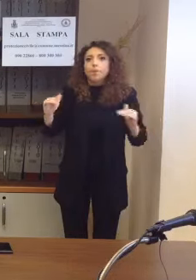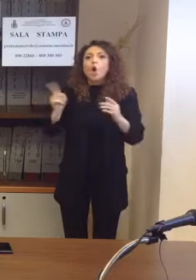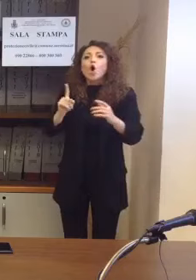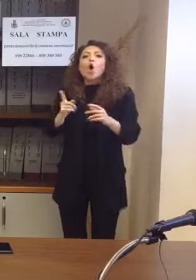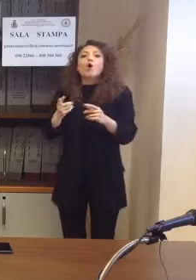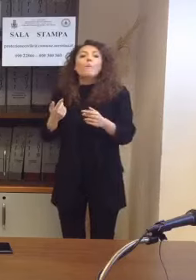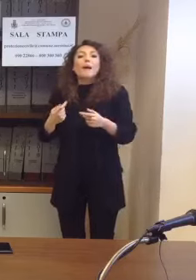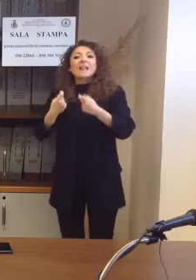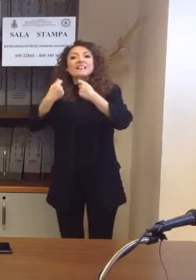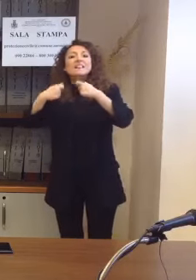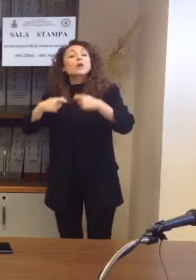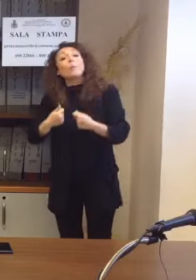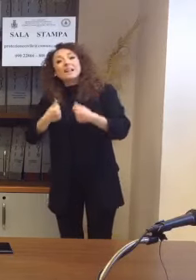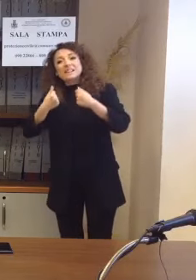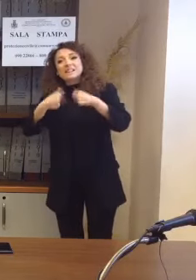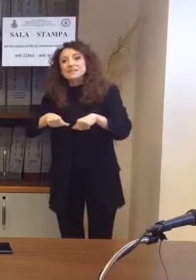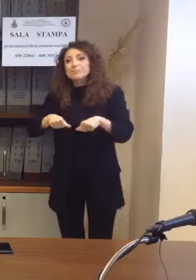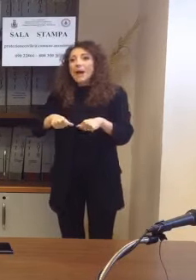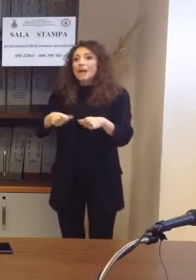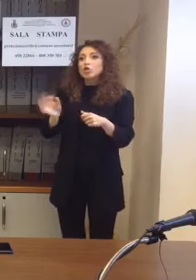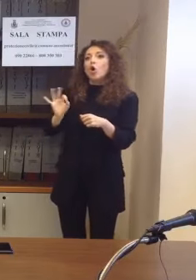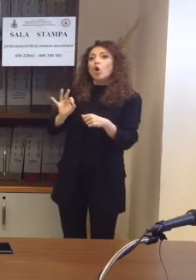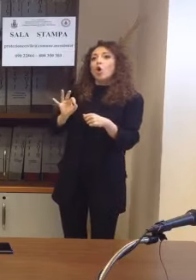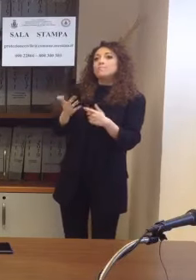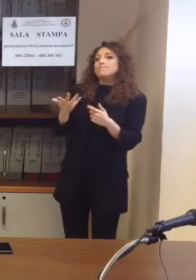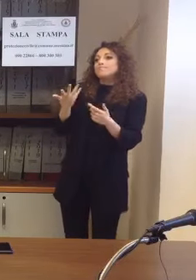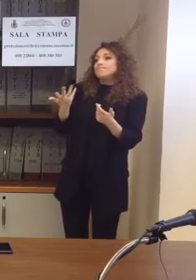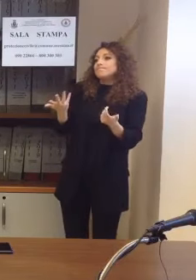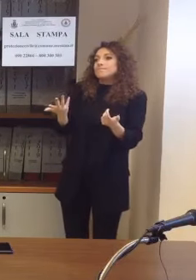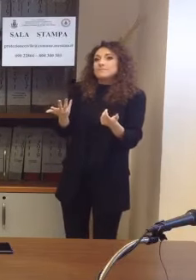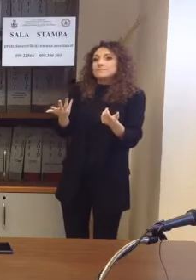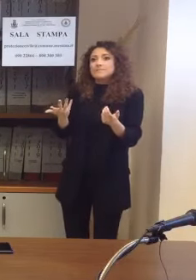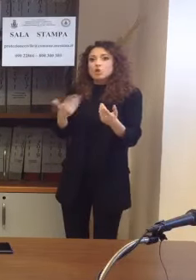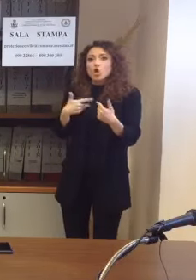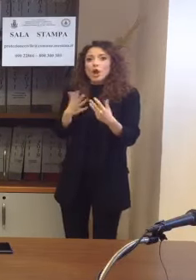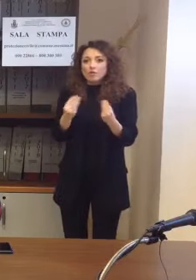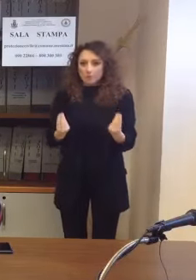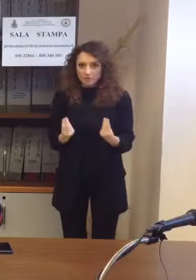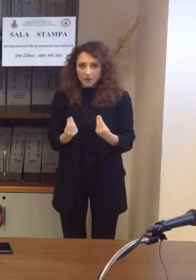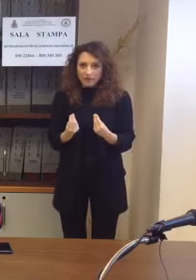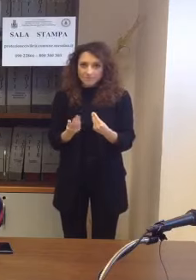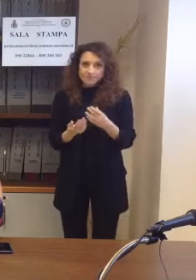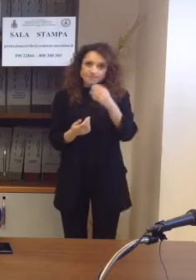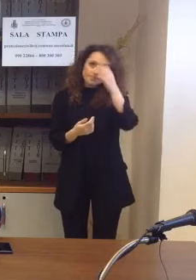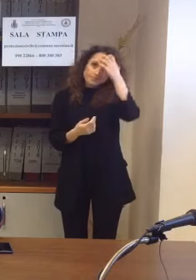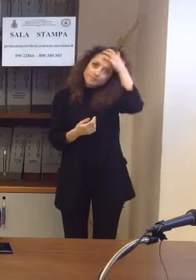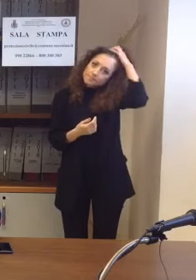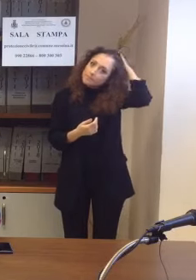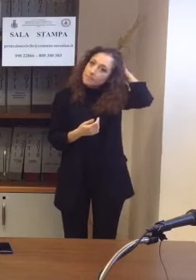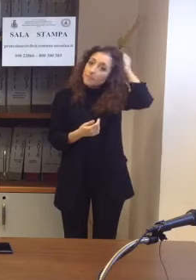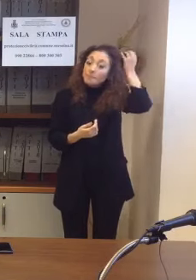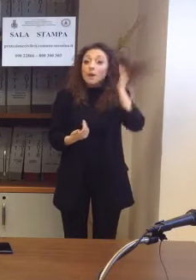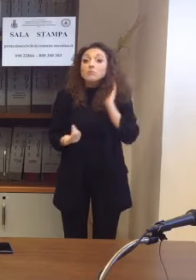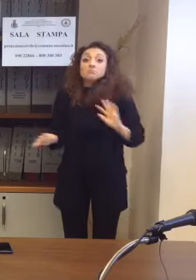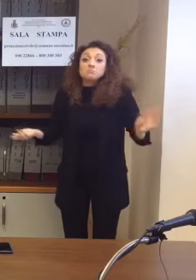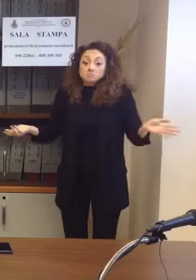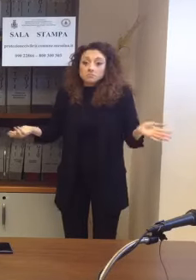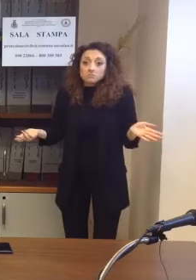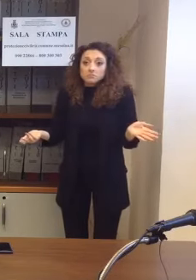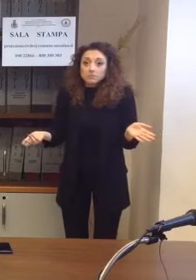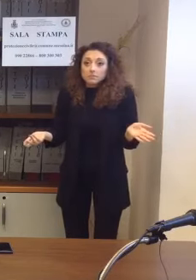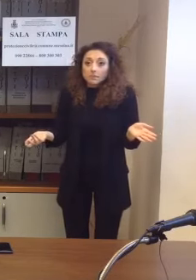dispetto, chiamatelo come volete, di chi sta sopra di noi. Che dovevamo fare? Dovevamo adottare con nostra ordinanza il